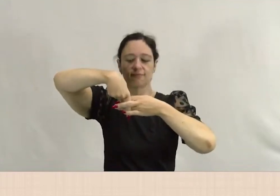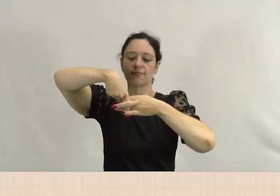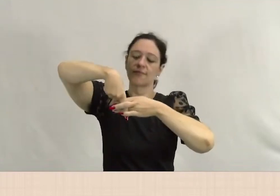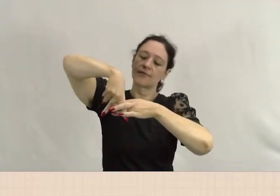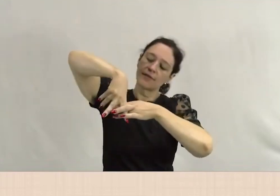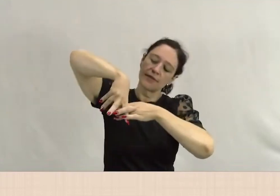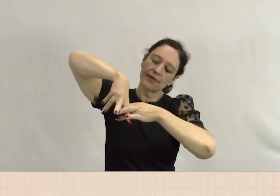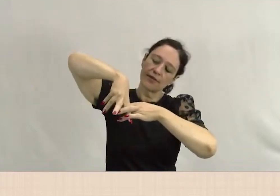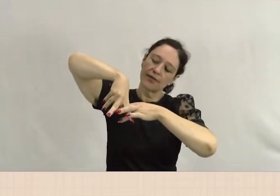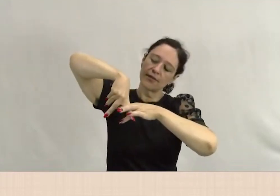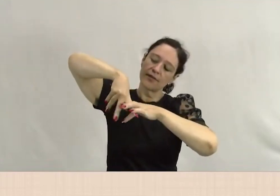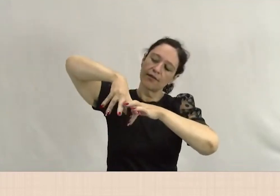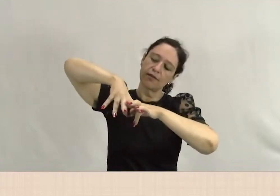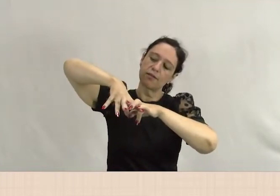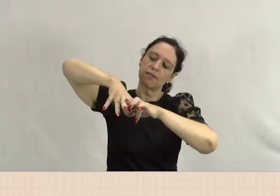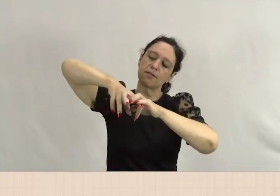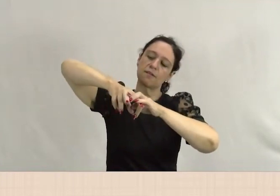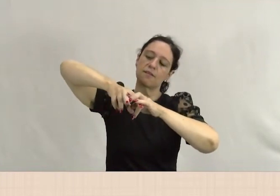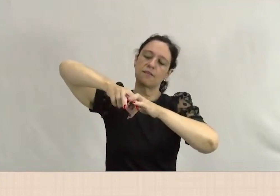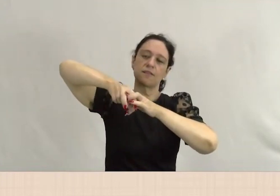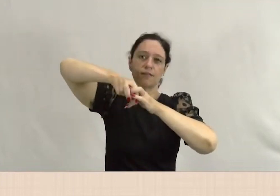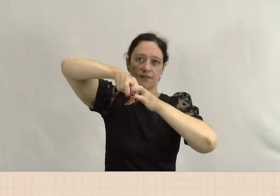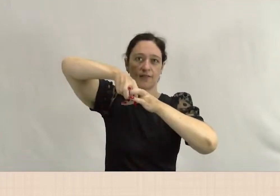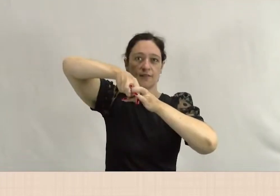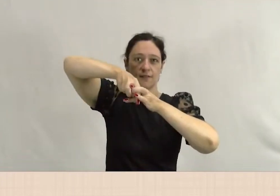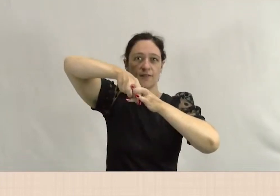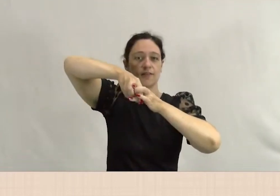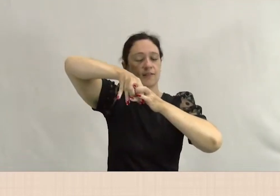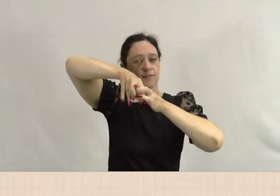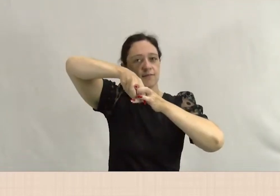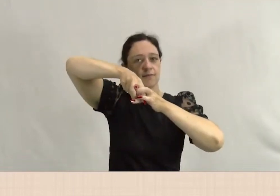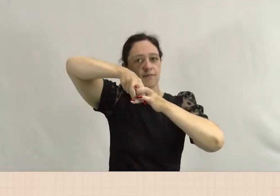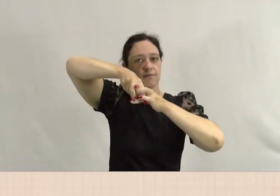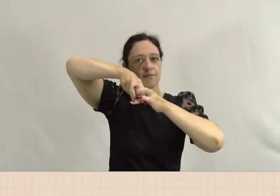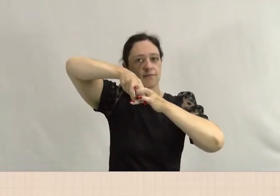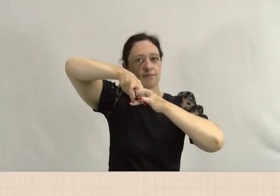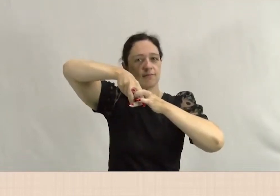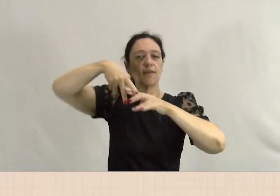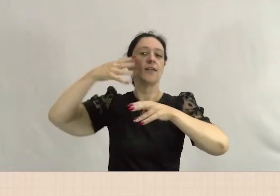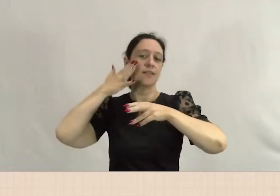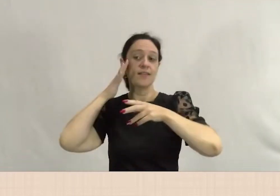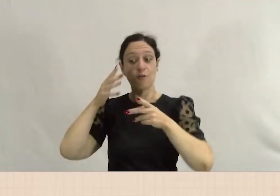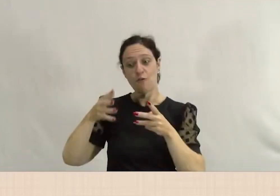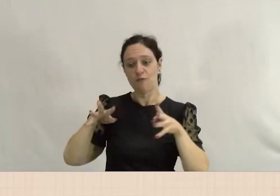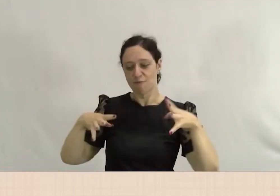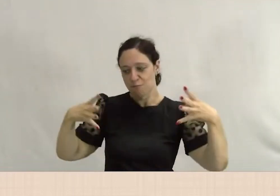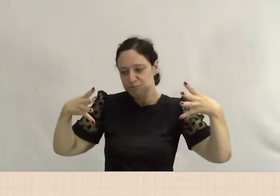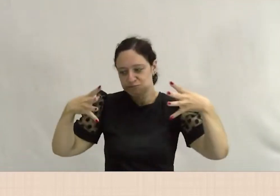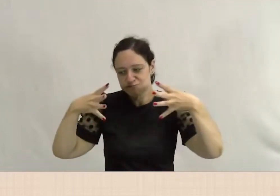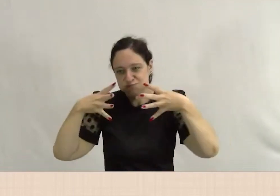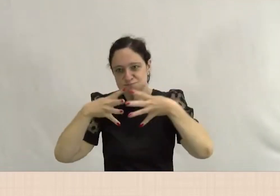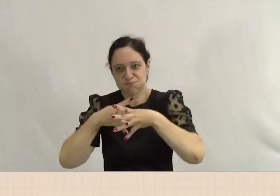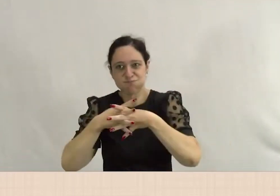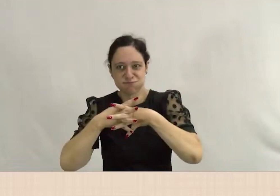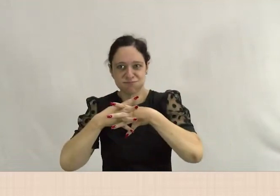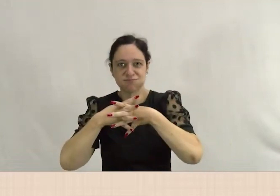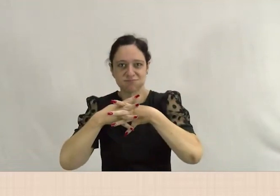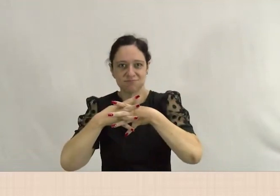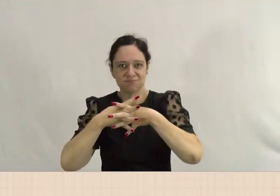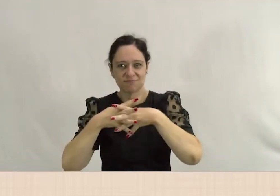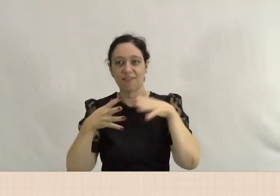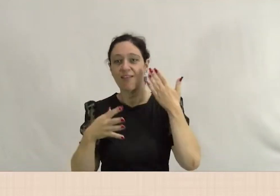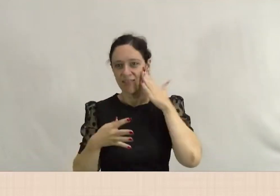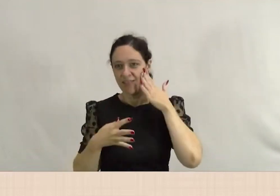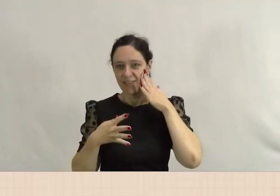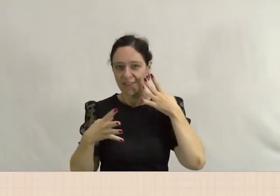esses fios pares e ímpares invertem de posição, inverte para o outro lado. Vocês estão me entendendo ou